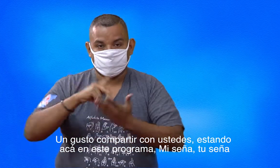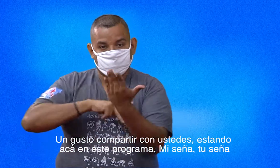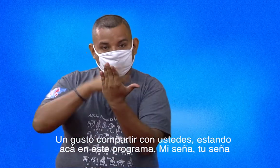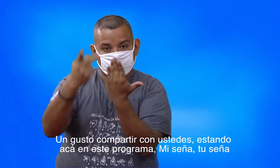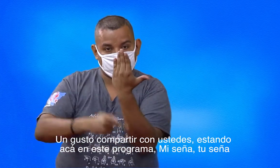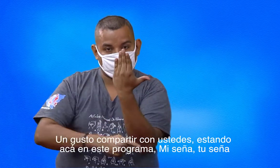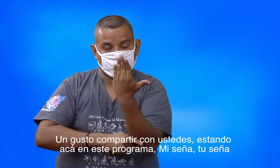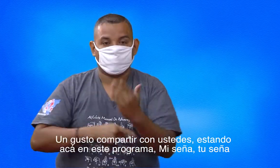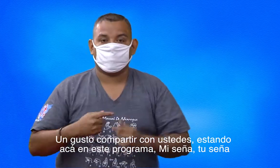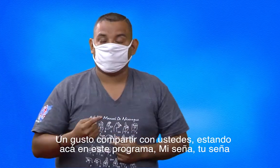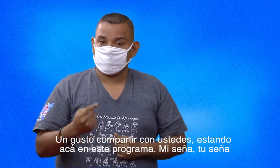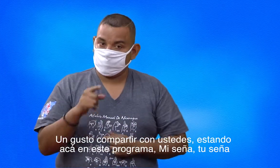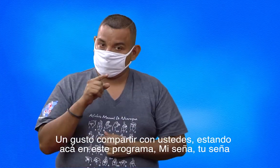estando acá en este programa,